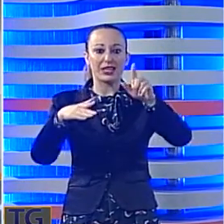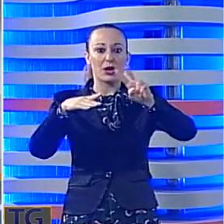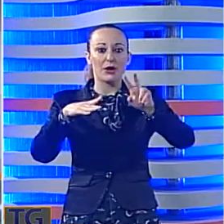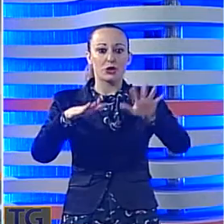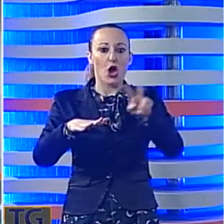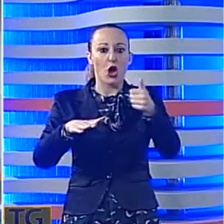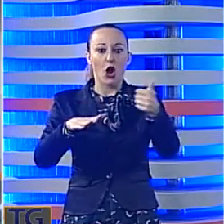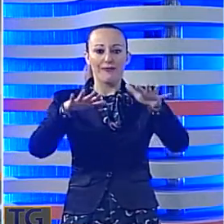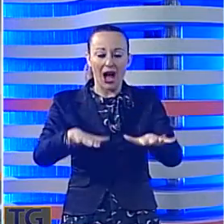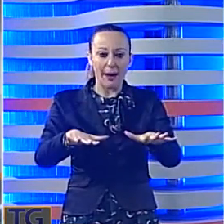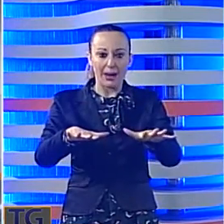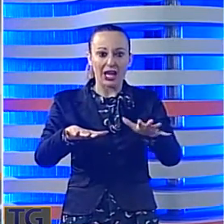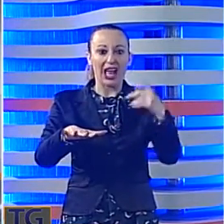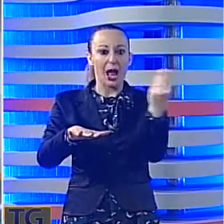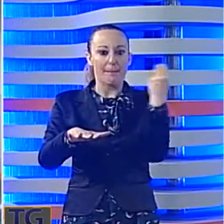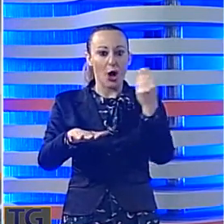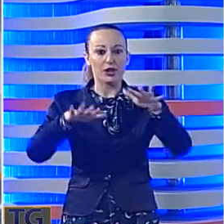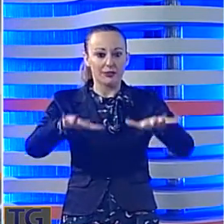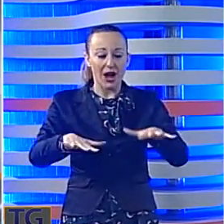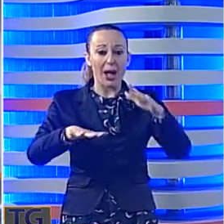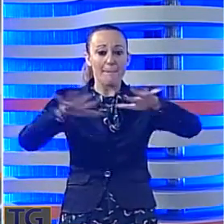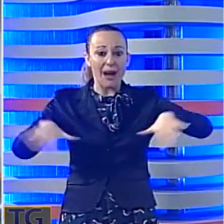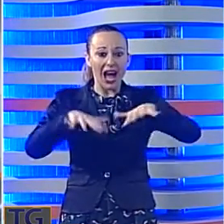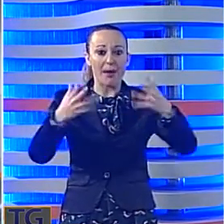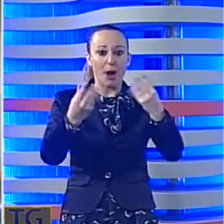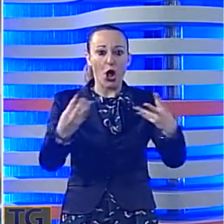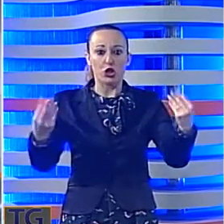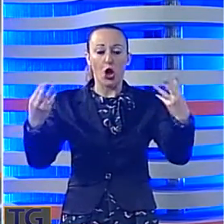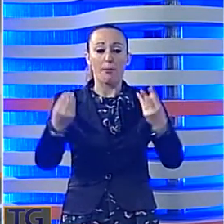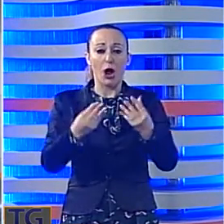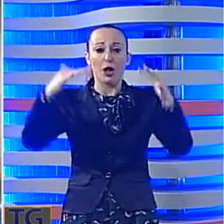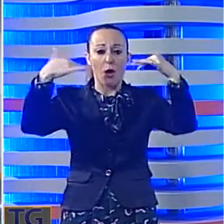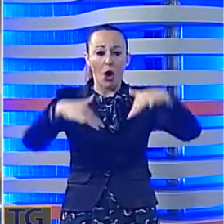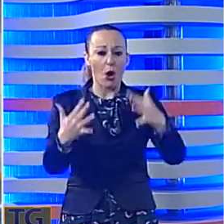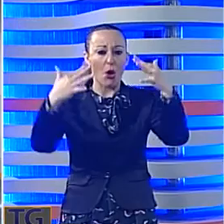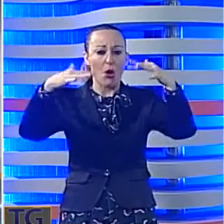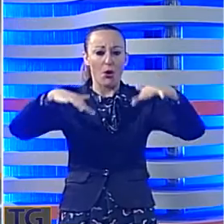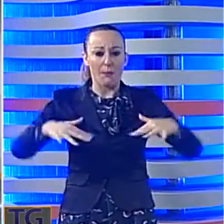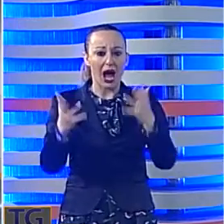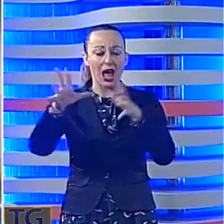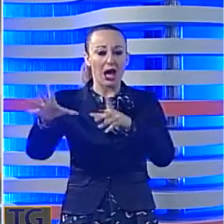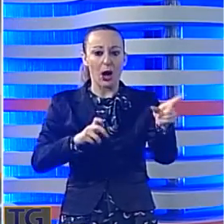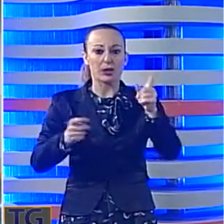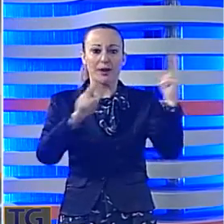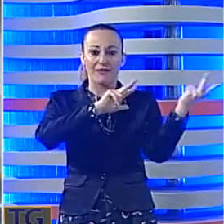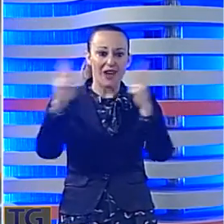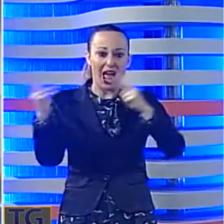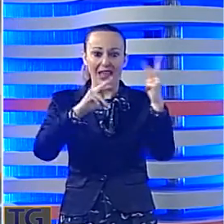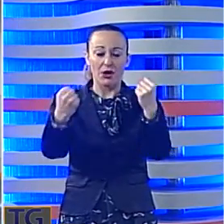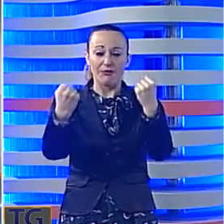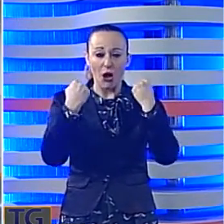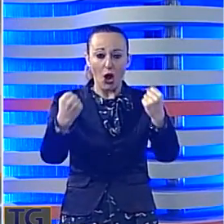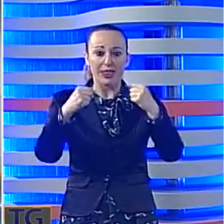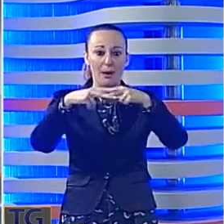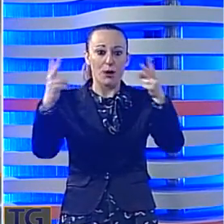il mare molto mosso e anche a causa di questo forte vento proveniente da nord-ovest. Vento è il mare che